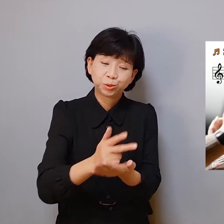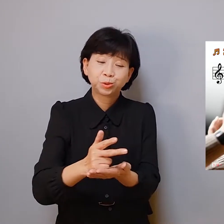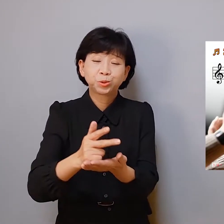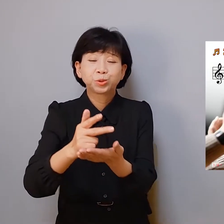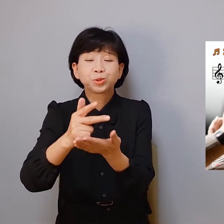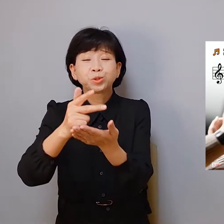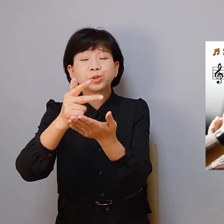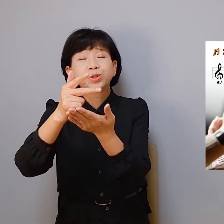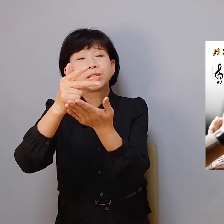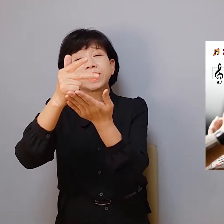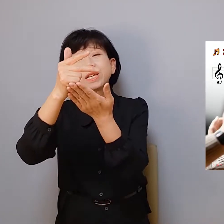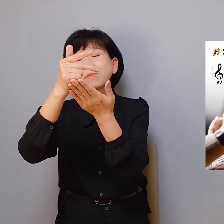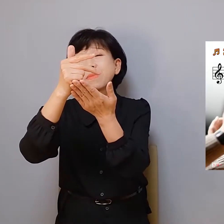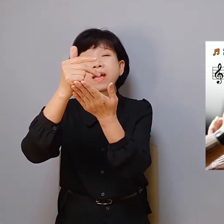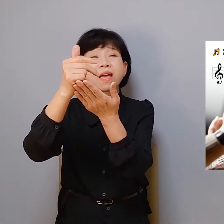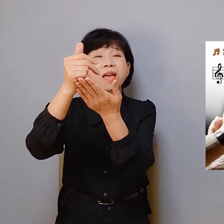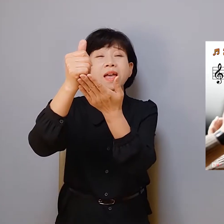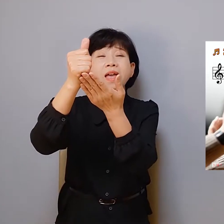우리는